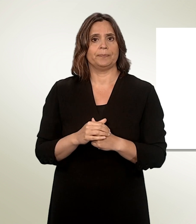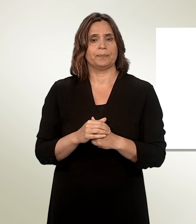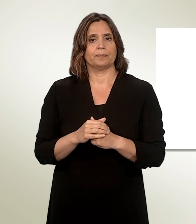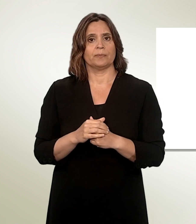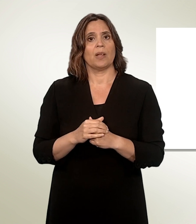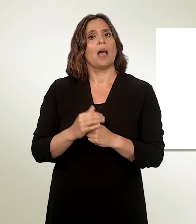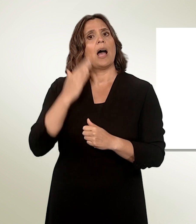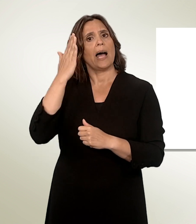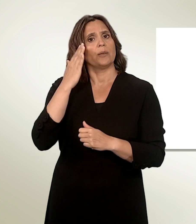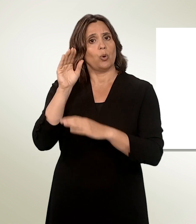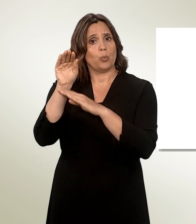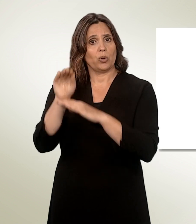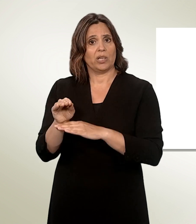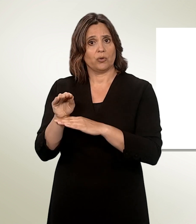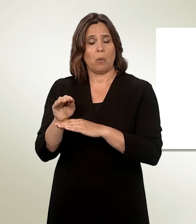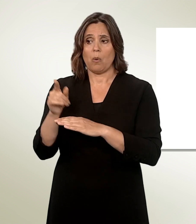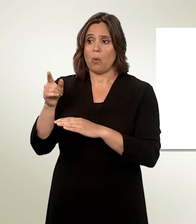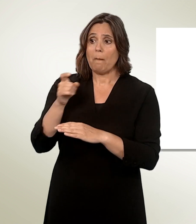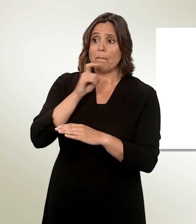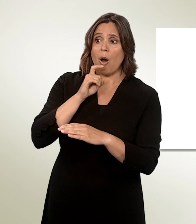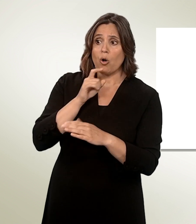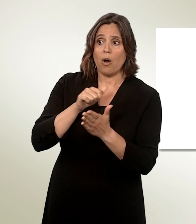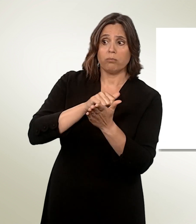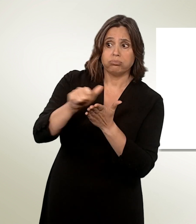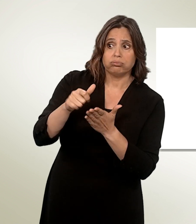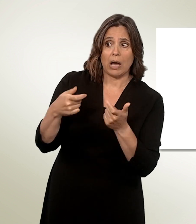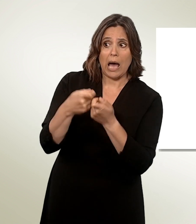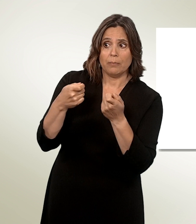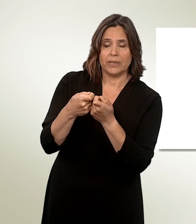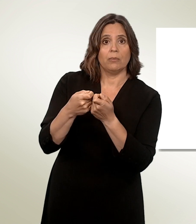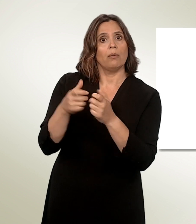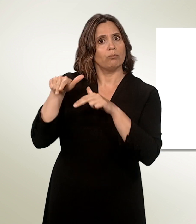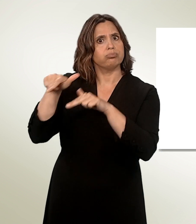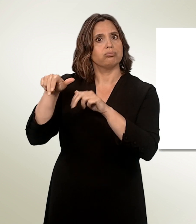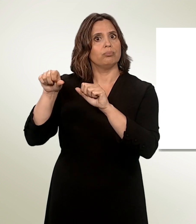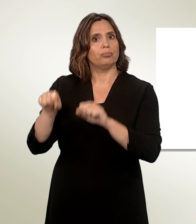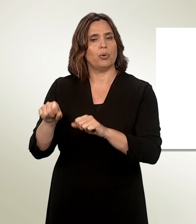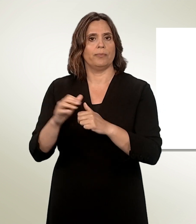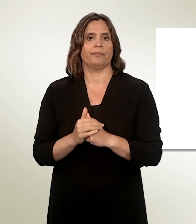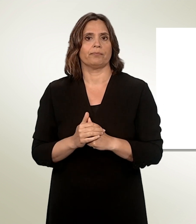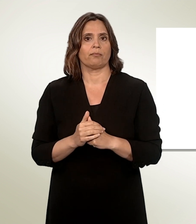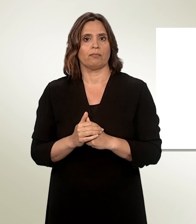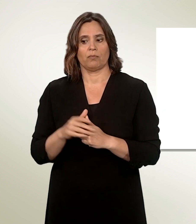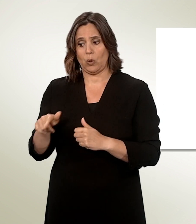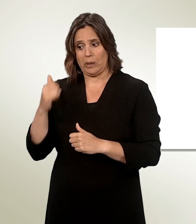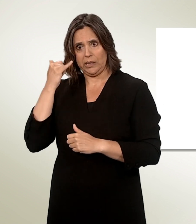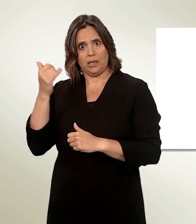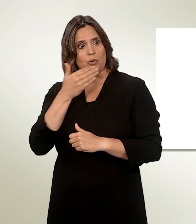tirés sans qu'ils aient causé de dégâts ou que des mesures de protection aient été prises. Au lieu de proposer des règles pragmatiques pour gérer la question du